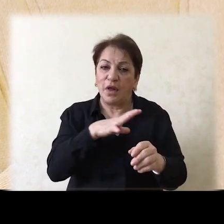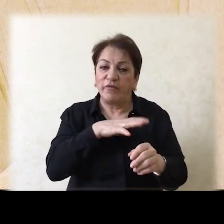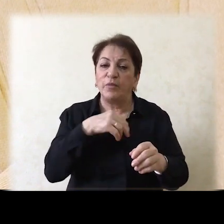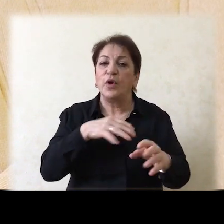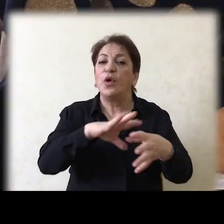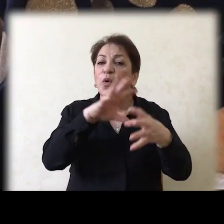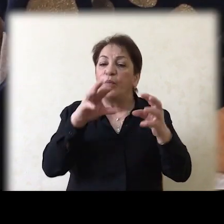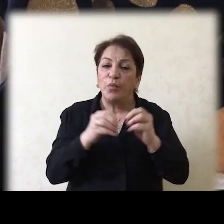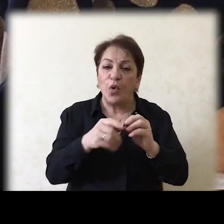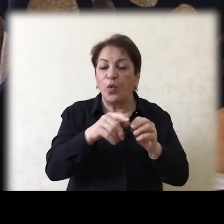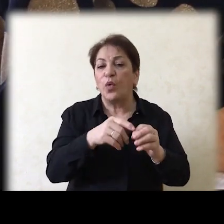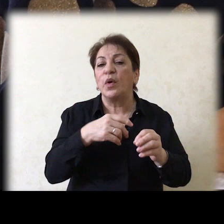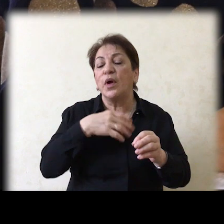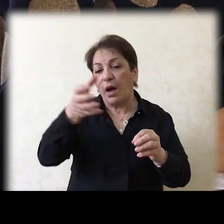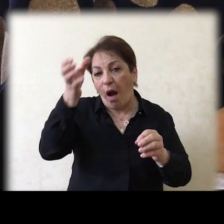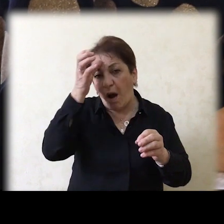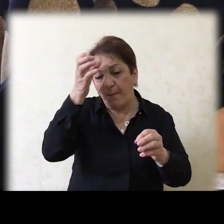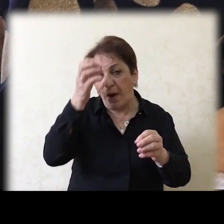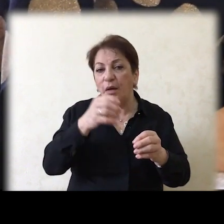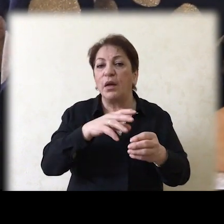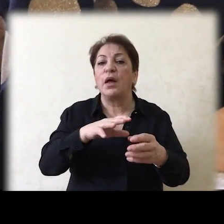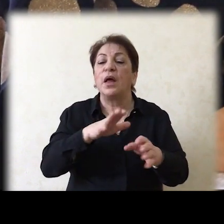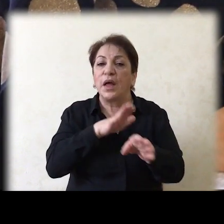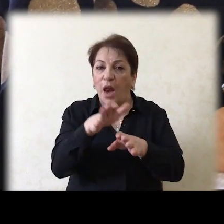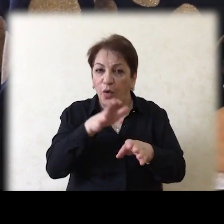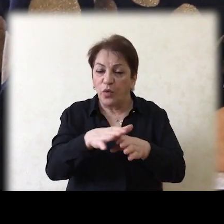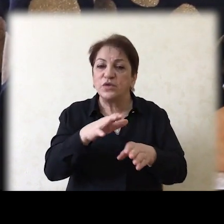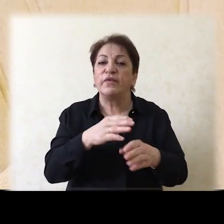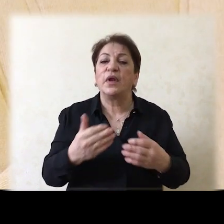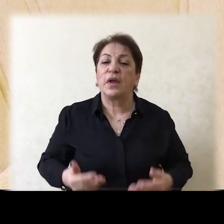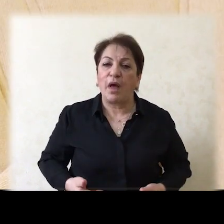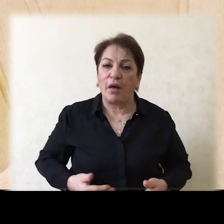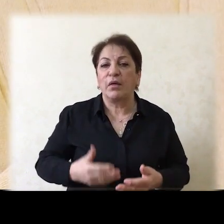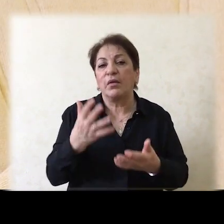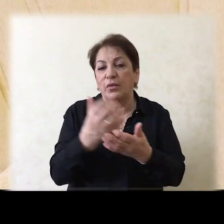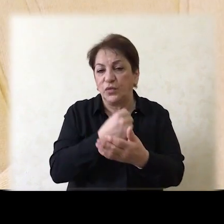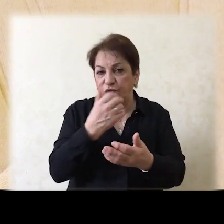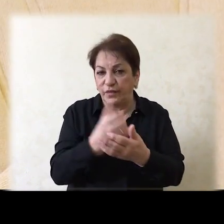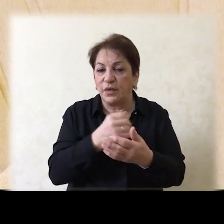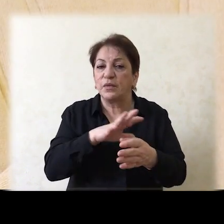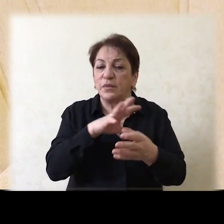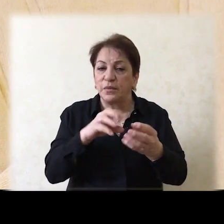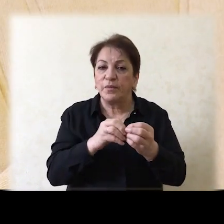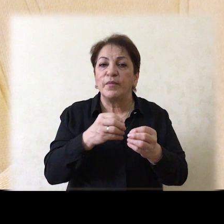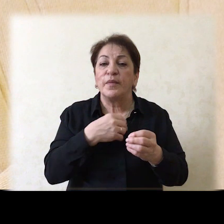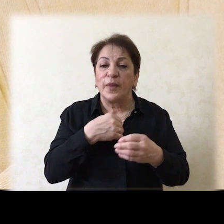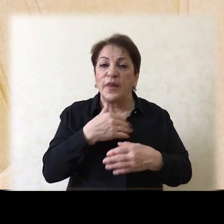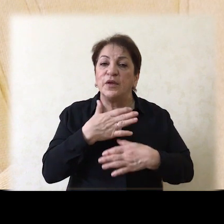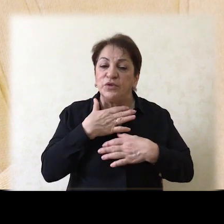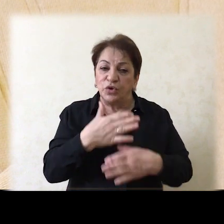բոլոր փառն գաղափարները կիրագործվեն և կյանքի կոչվեն։ Մենք շատ